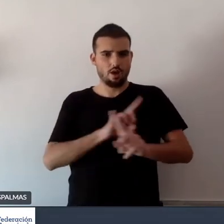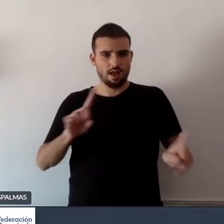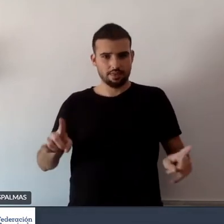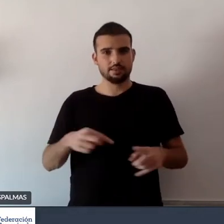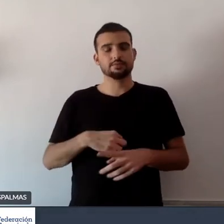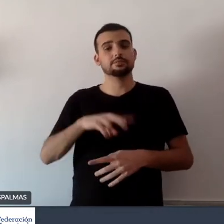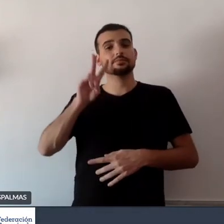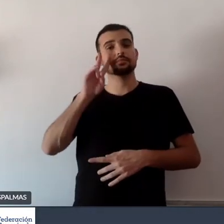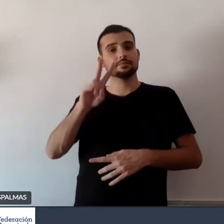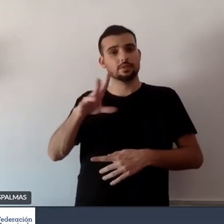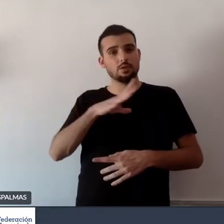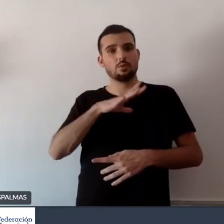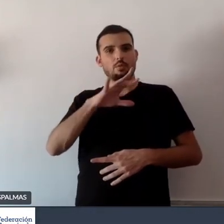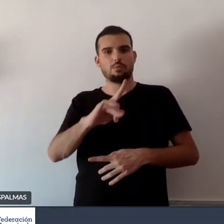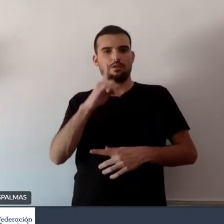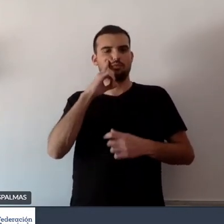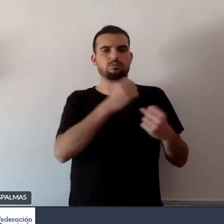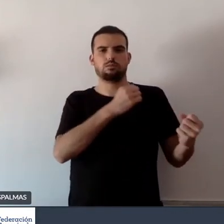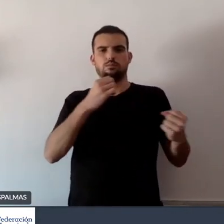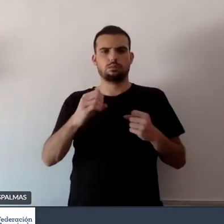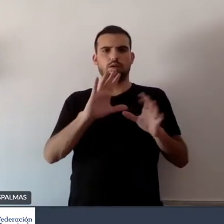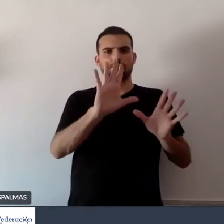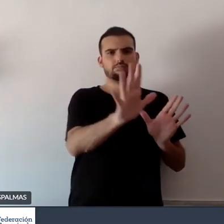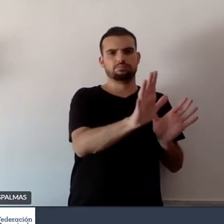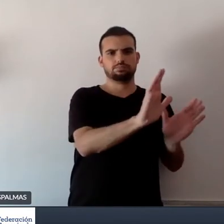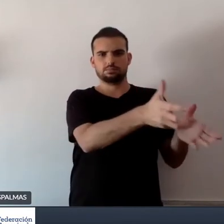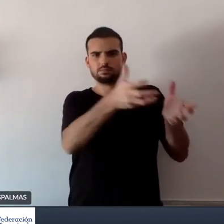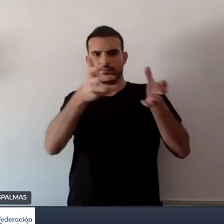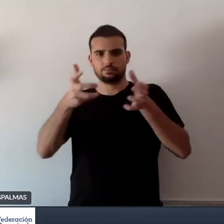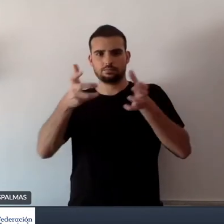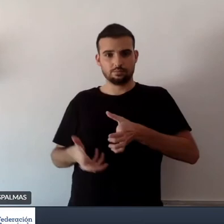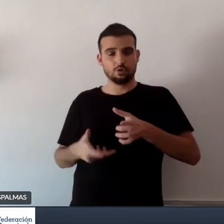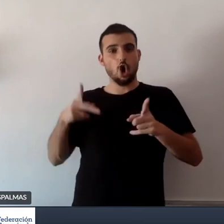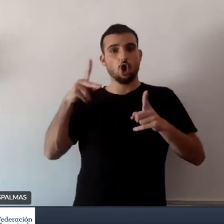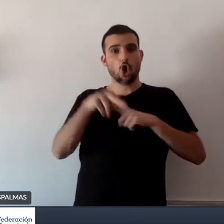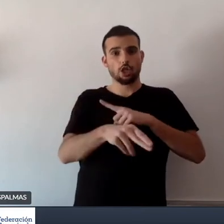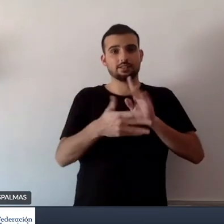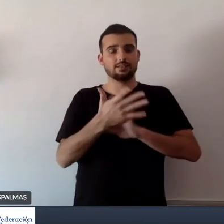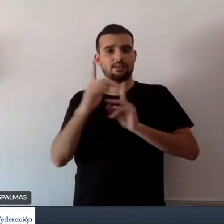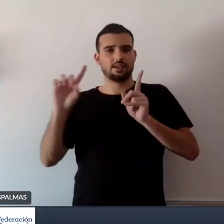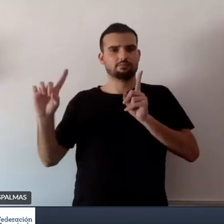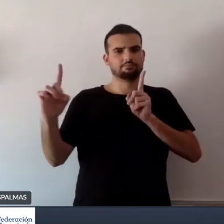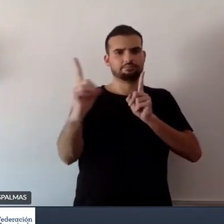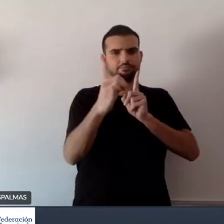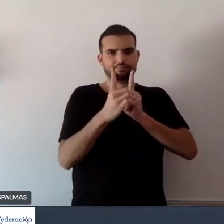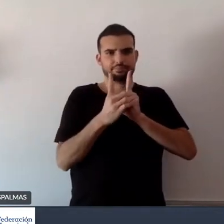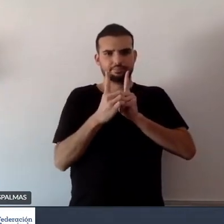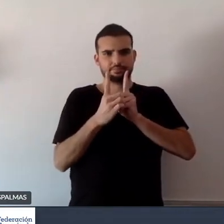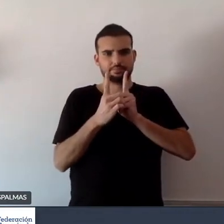de esos desencadenantes de nuevo. Corte para subida del lado contrario.